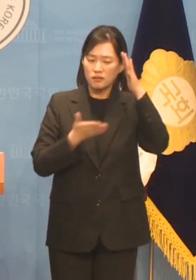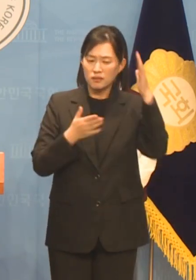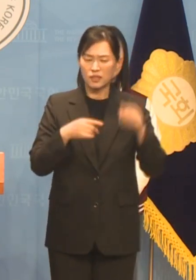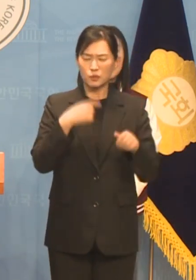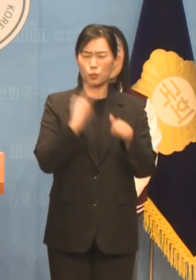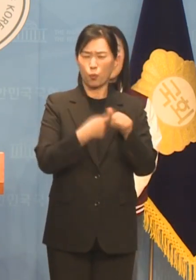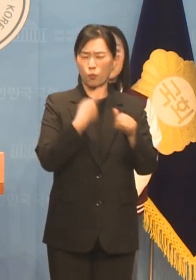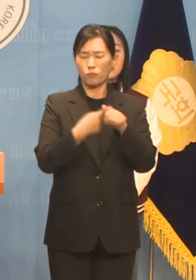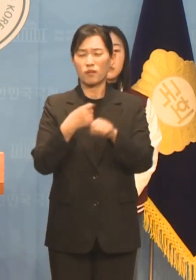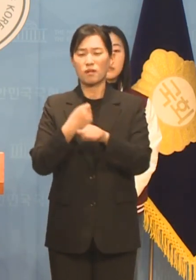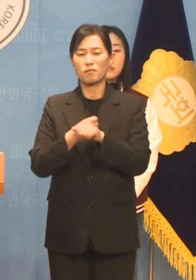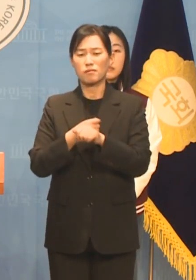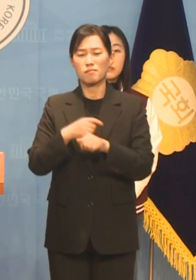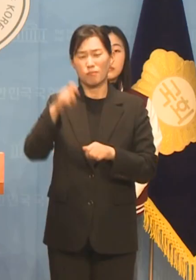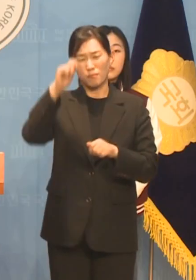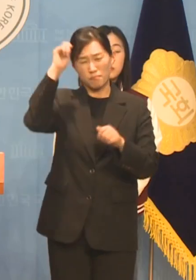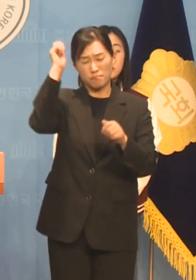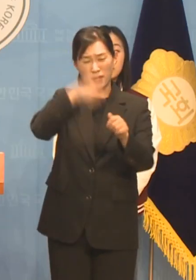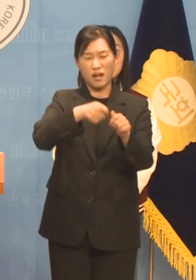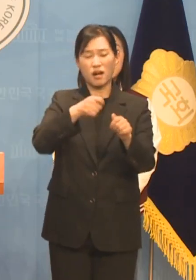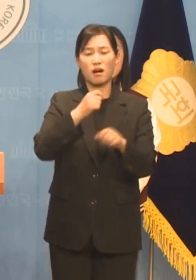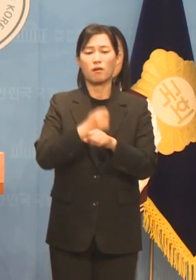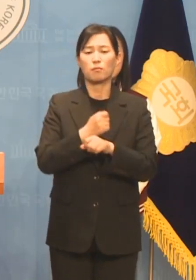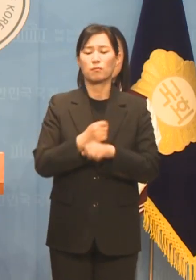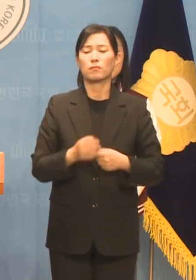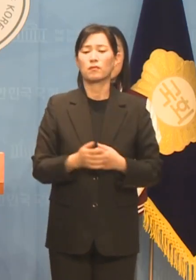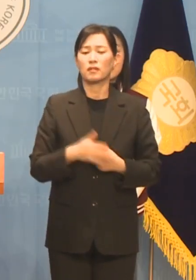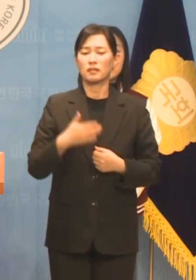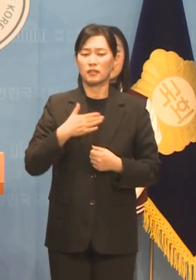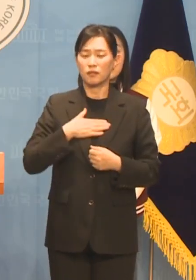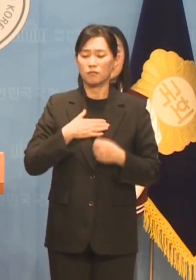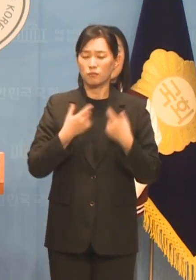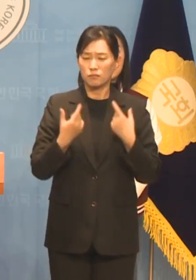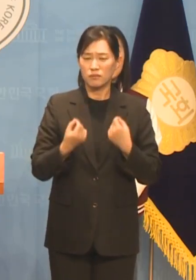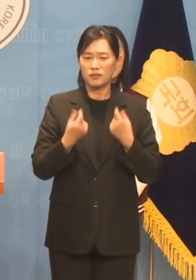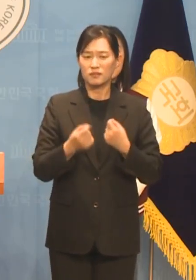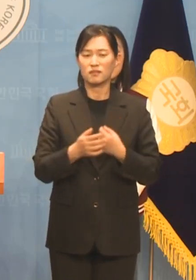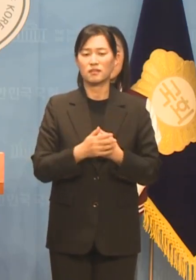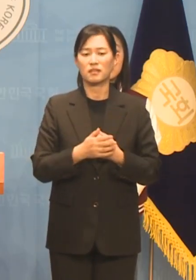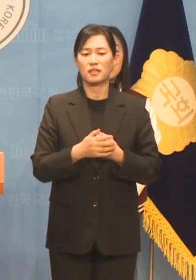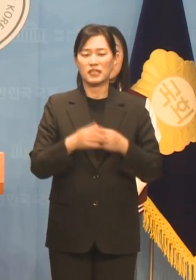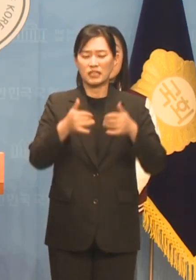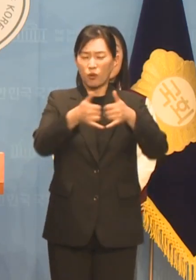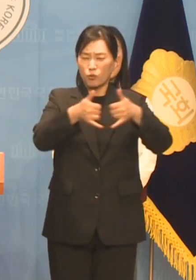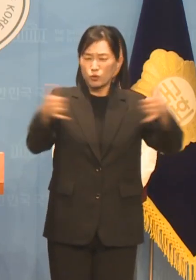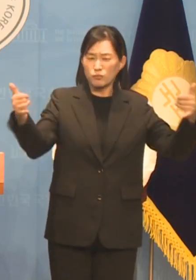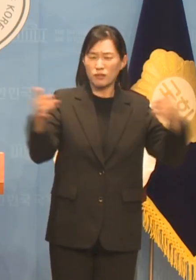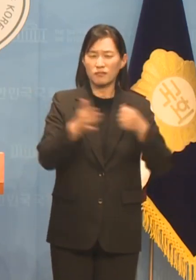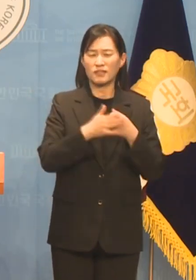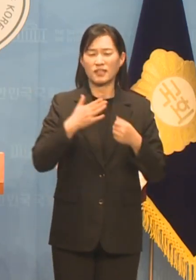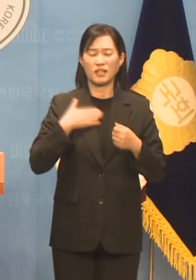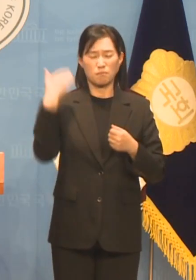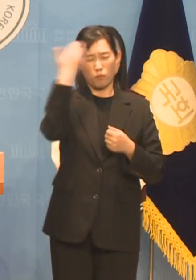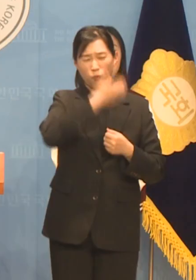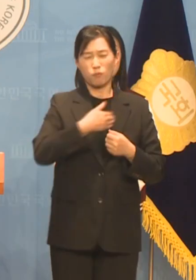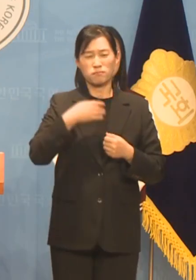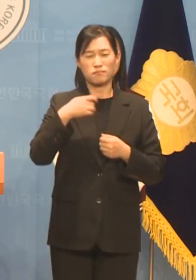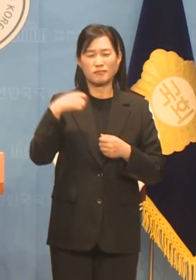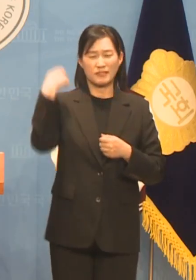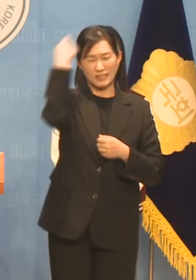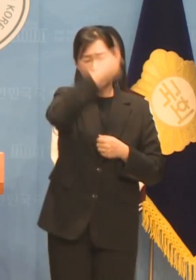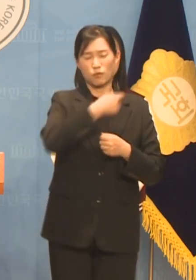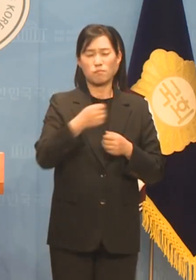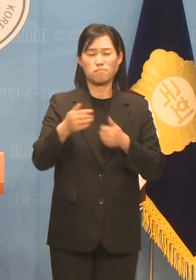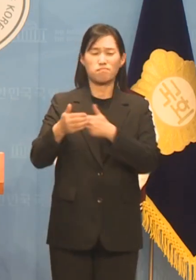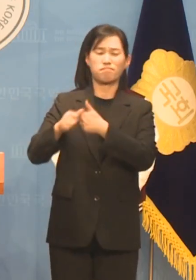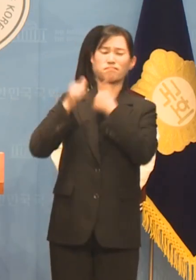욕설을 하고 머리를 피켓으로 내려치는 일이 발생했고 저 또한 대진연 구성원들이 대형 현수막으로 머리와 몸을 감싸